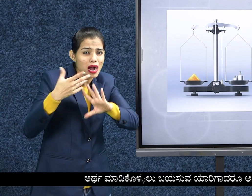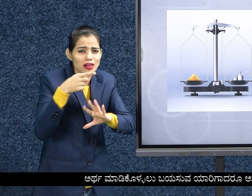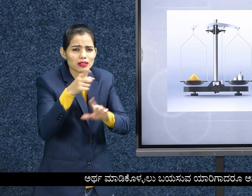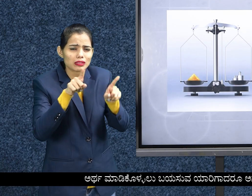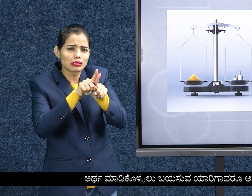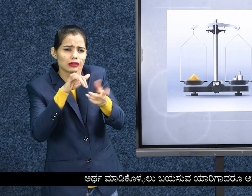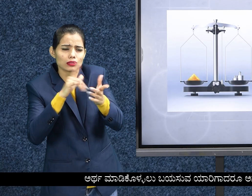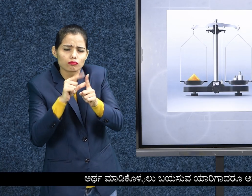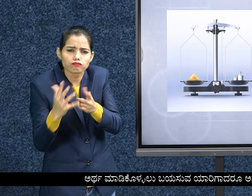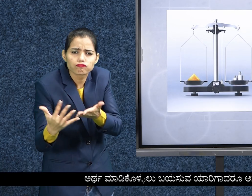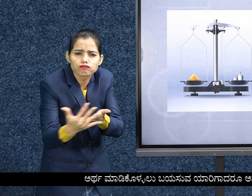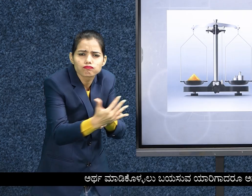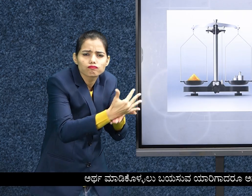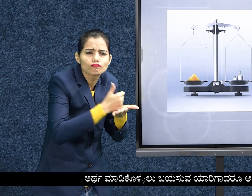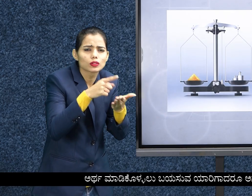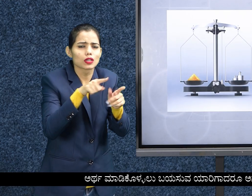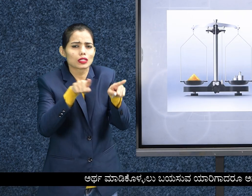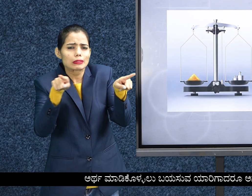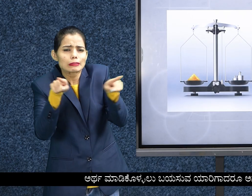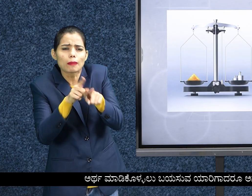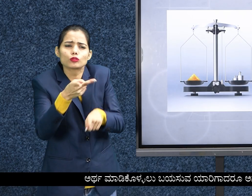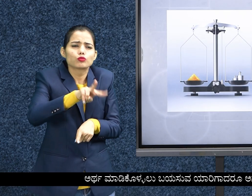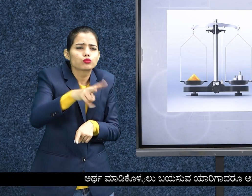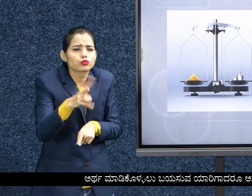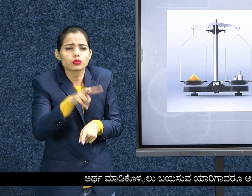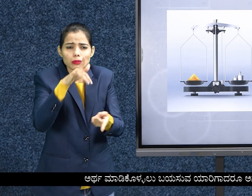ಯಾರಿಗಾದರೂ ಅಗತ್ಯ ಸಾಧನಗಳಾಗಿ ಕಾರ್ಯನಿರ್ವಹಿಸುತ್ತವೆ.